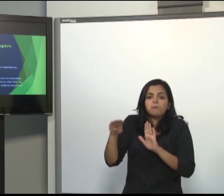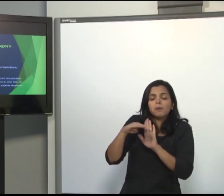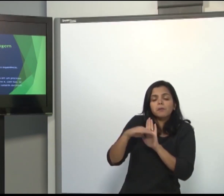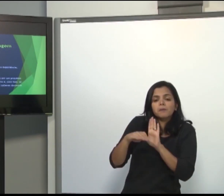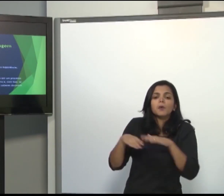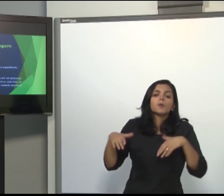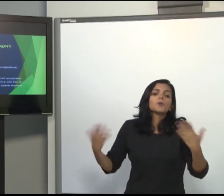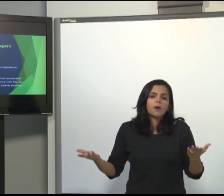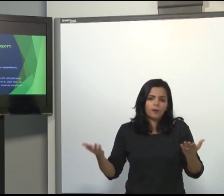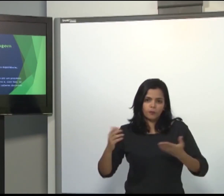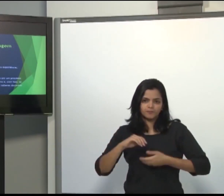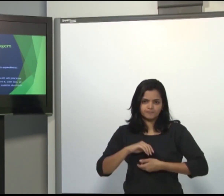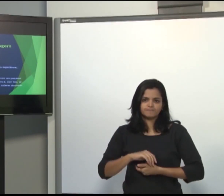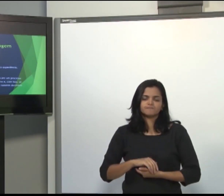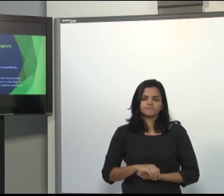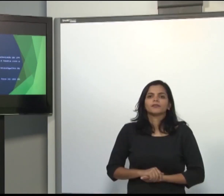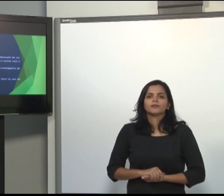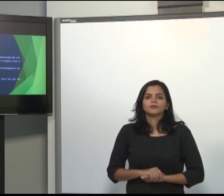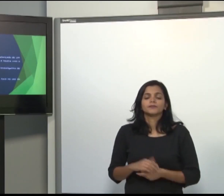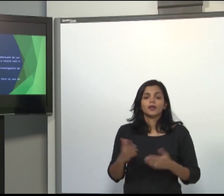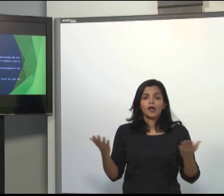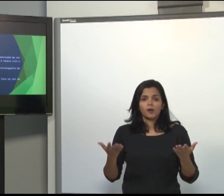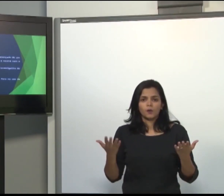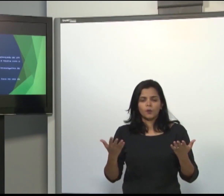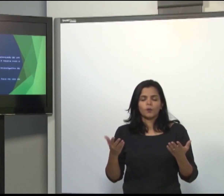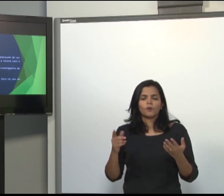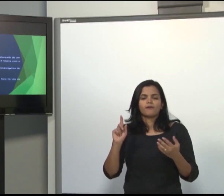ensino, aprendizagem do aluno.